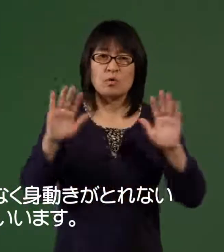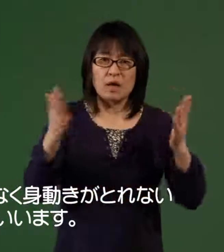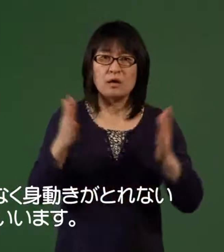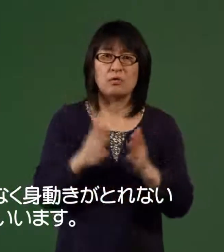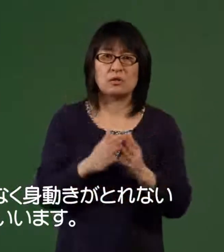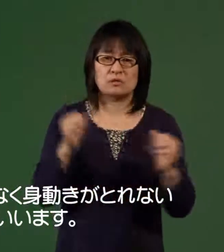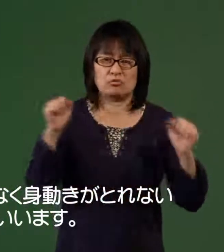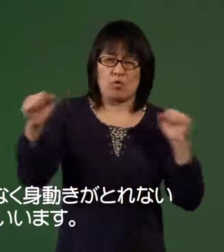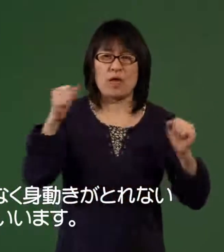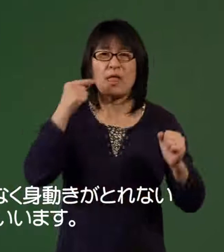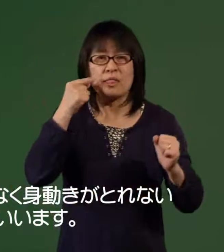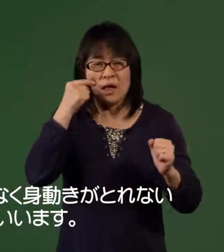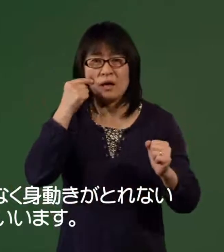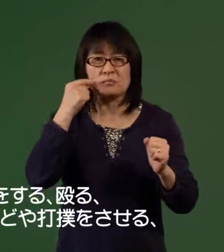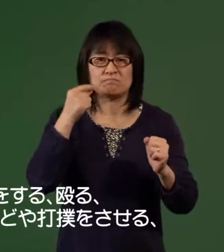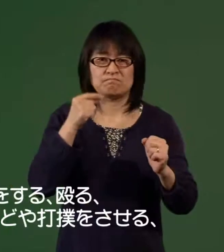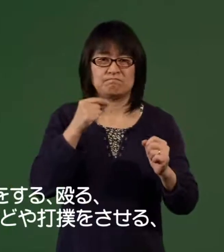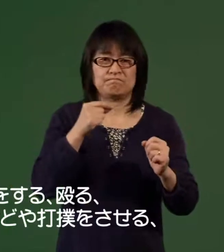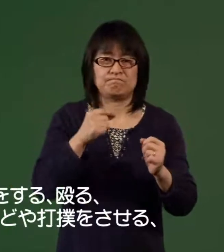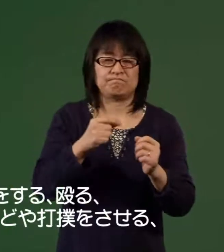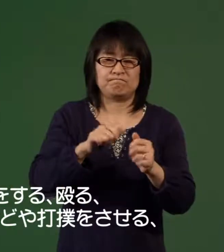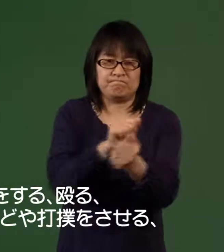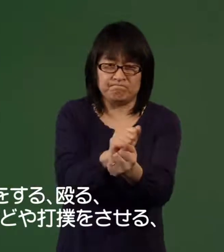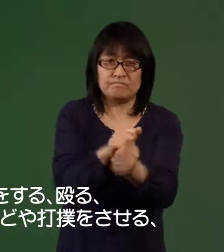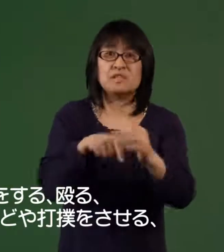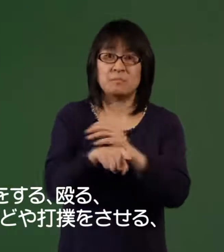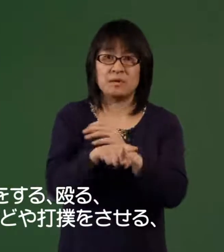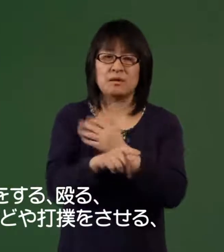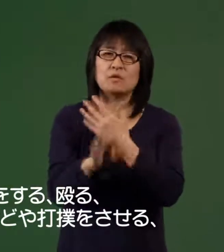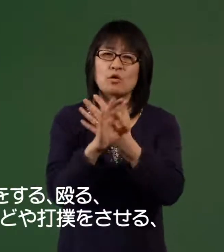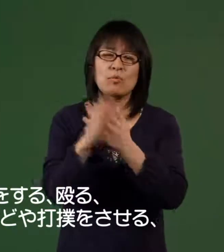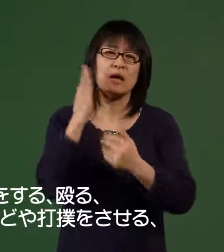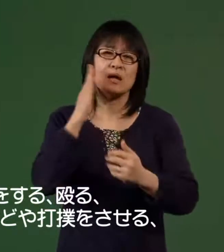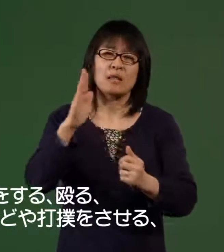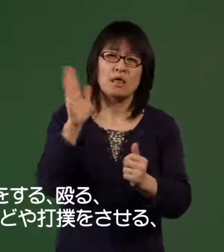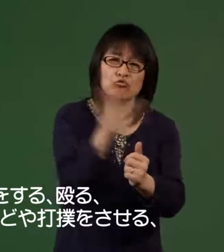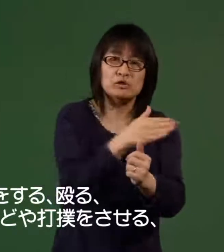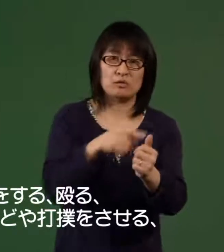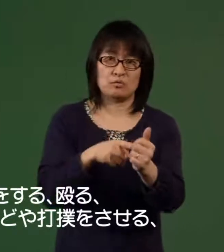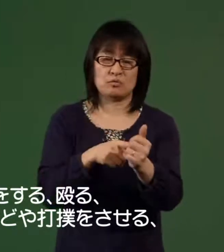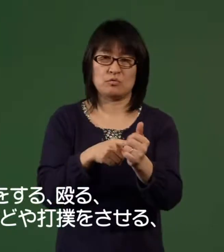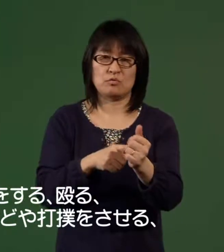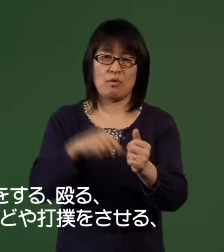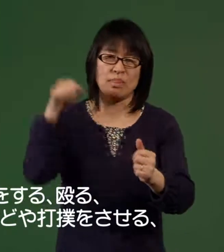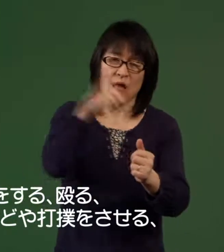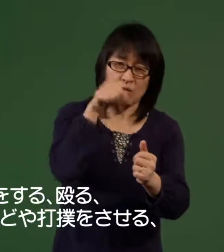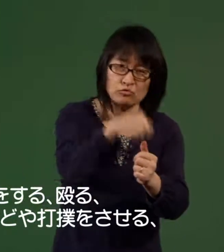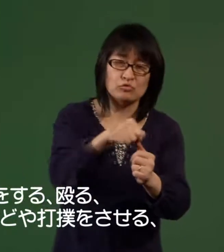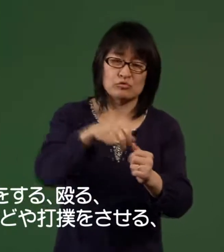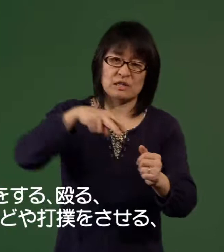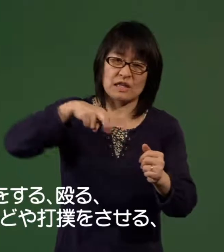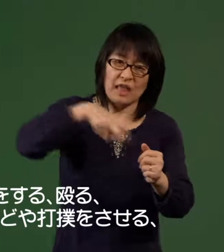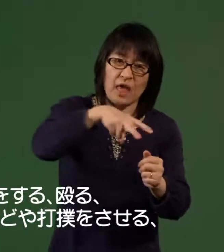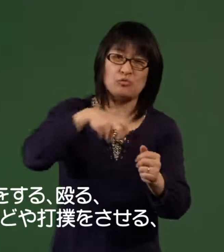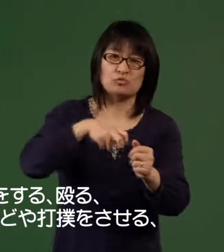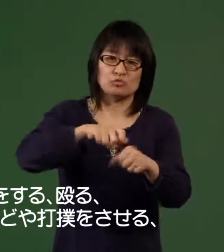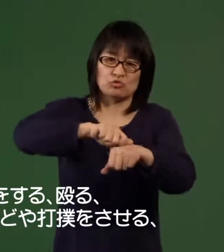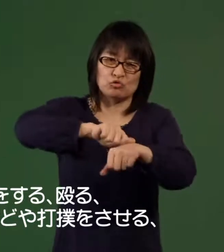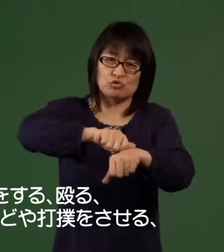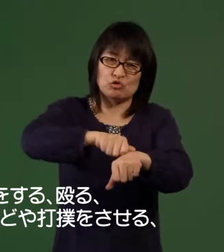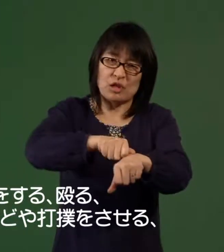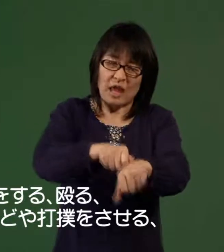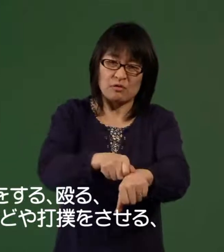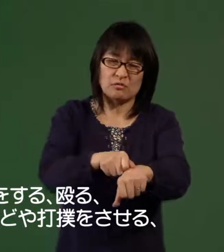ない状態にすることを言います例えば平手打ちをする殴る蹴るつねる